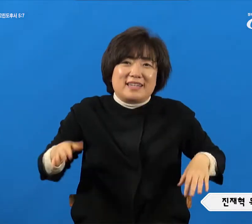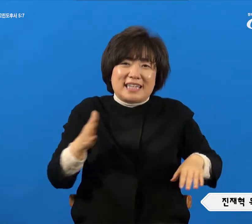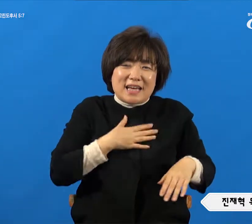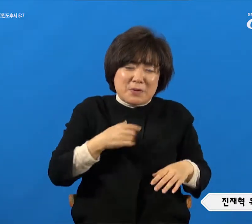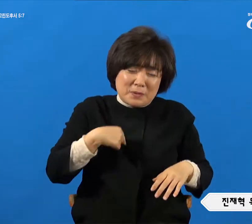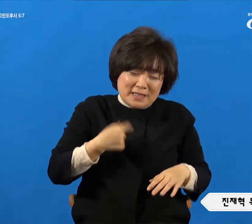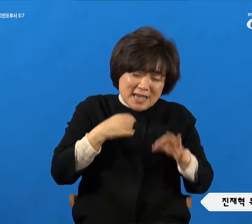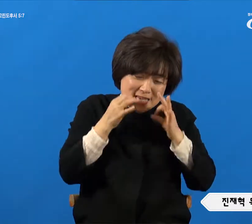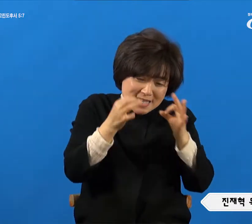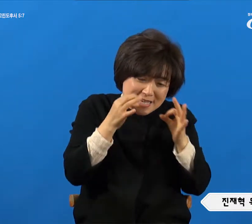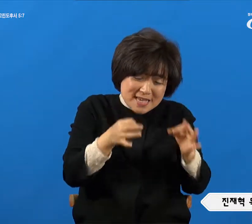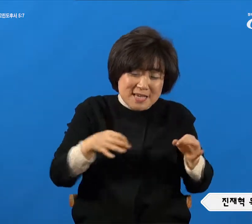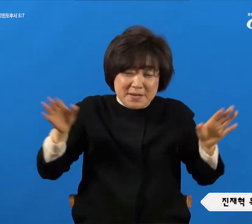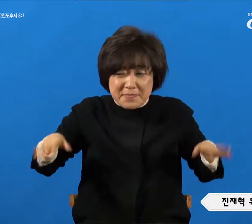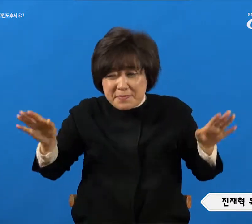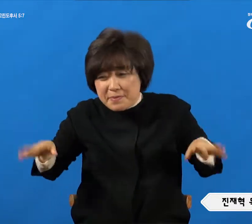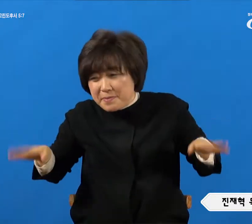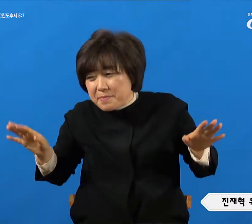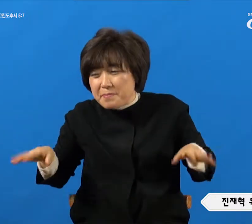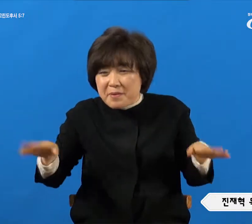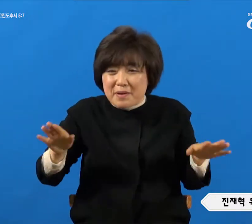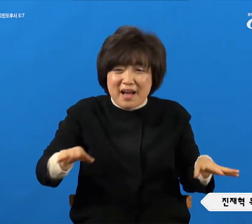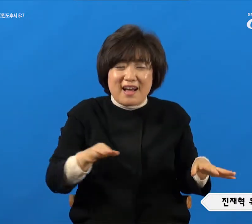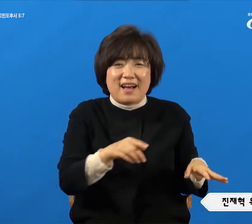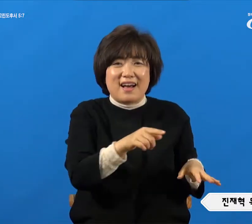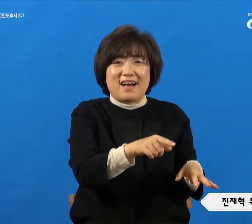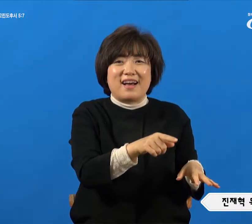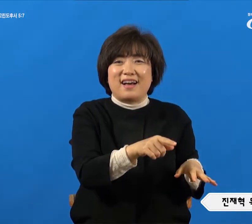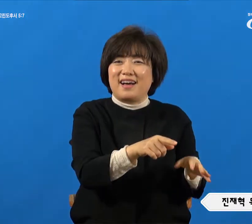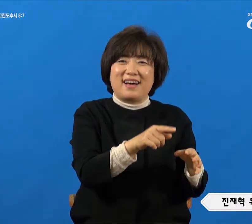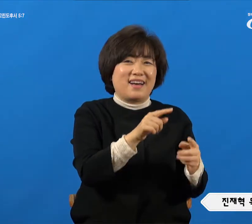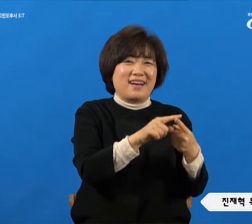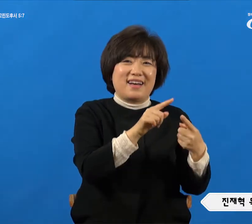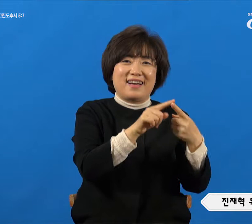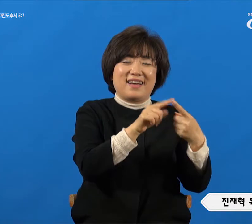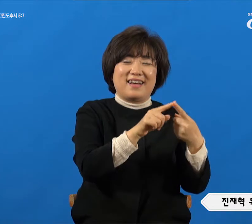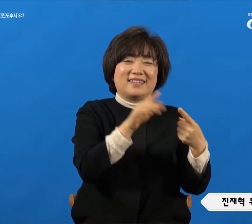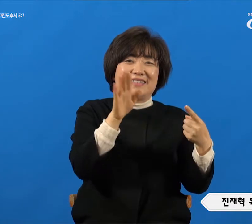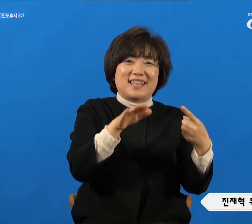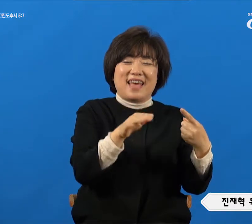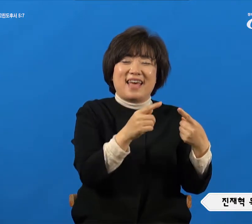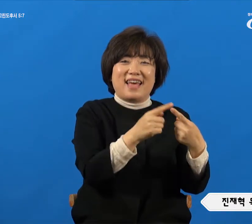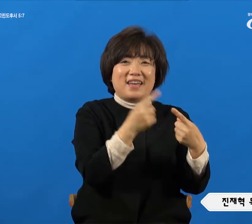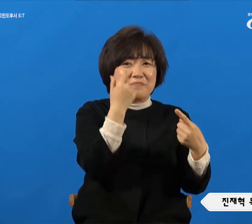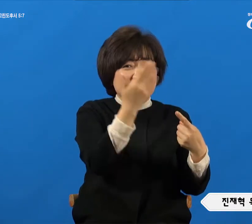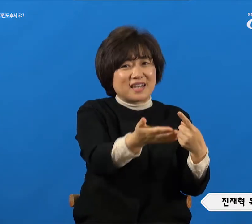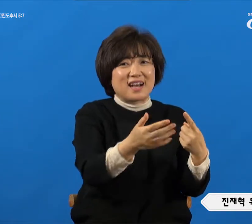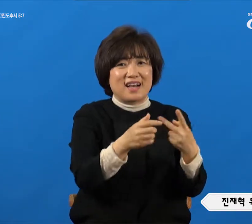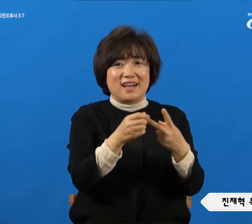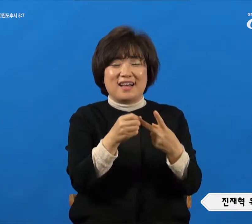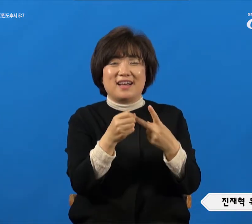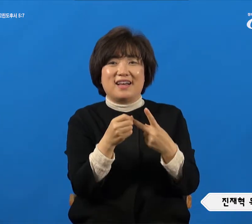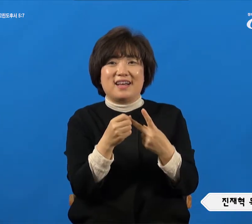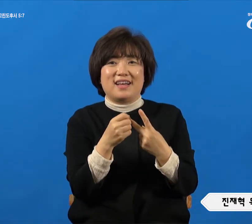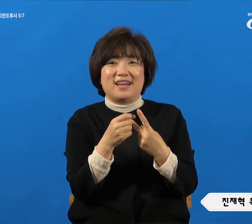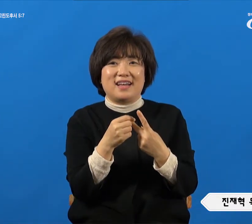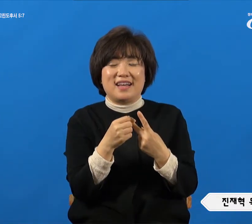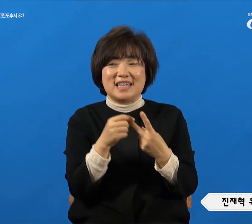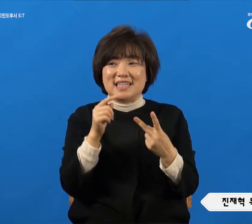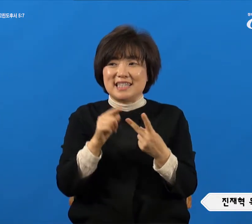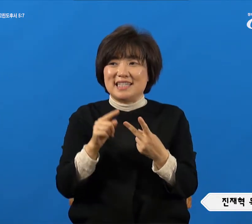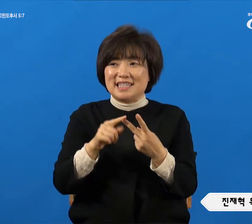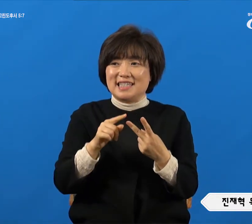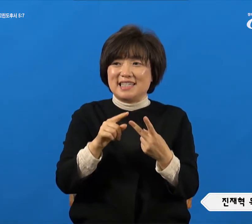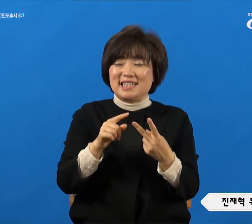하고 눈에 보이는 대로 움직이는 허밍버드 같은 삶입니까? 아니면